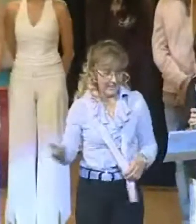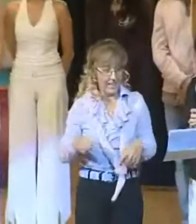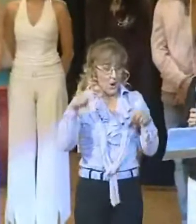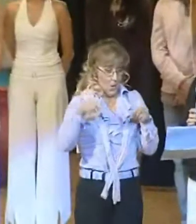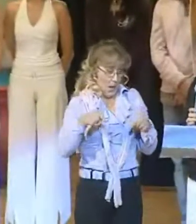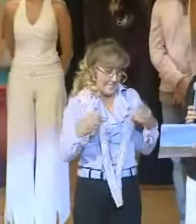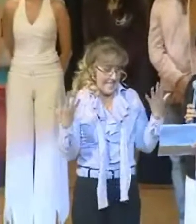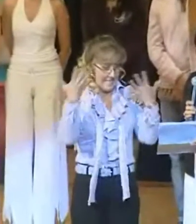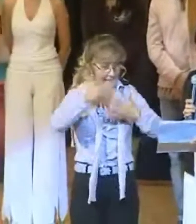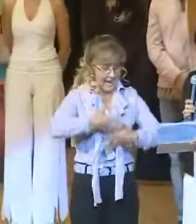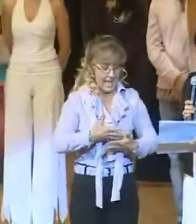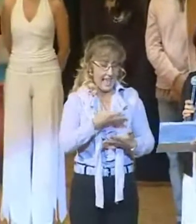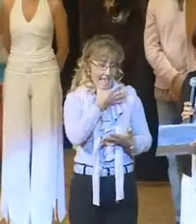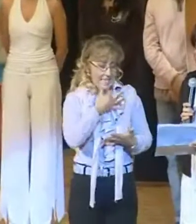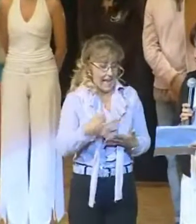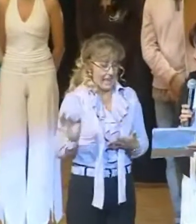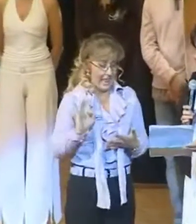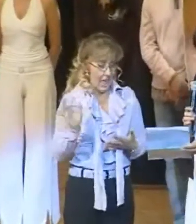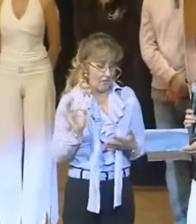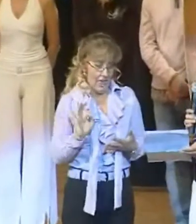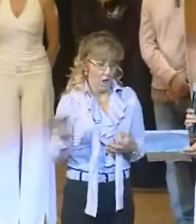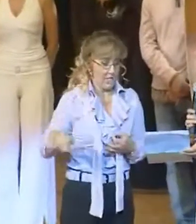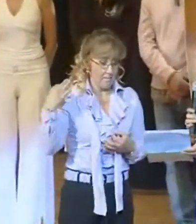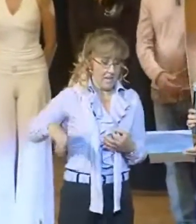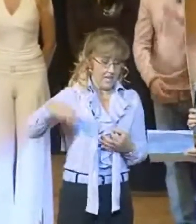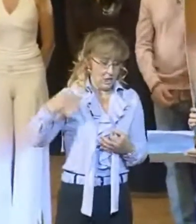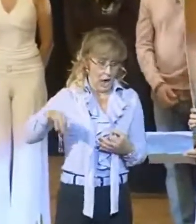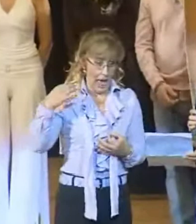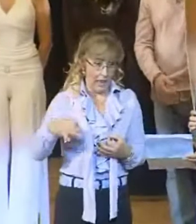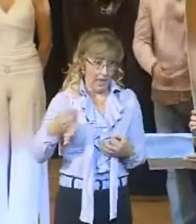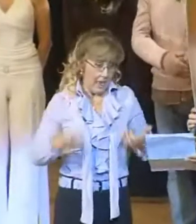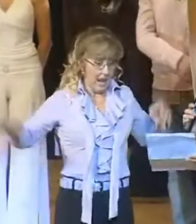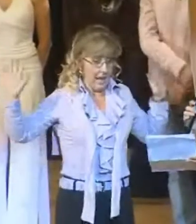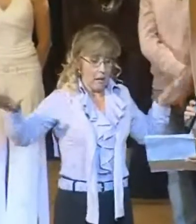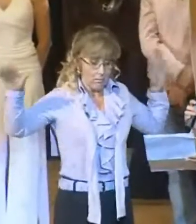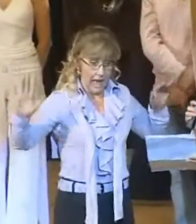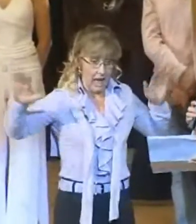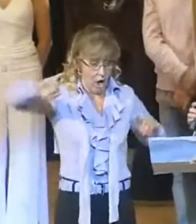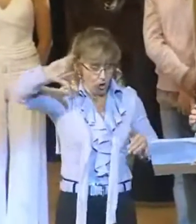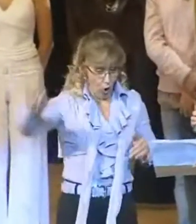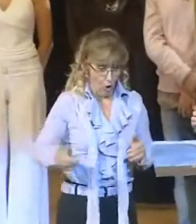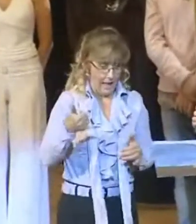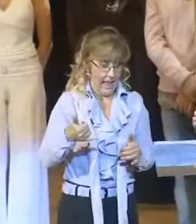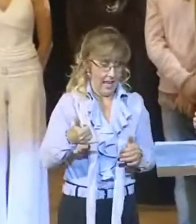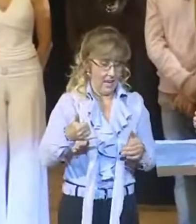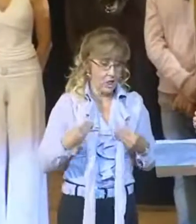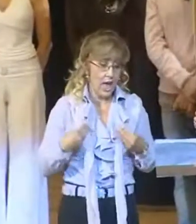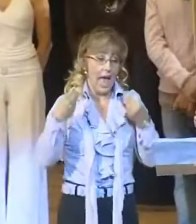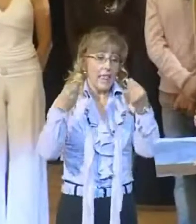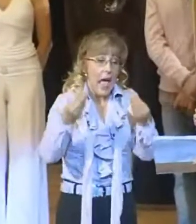Buonasera a tutti. Questa serata è stata davvero bella e speciale. Il gabbiano